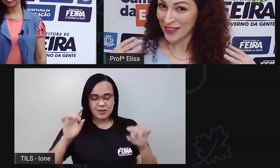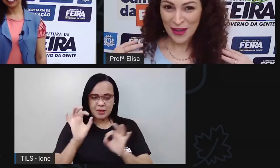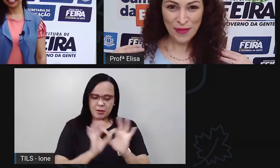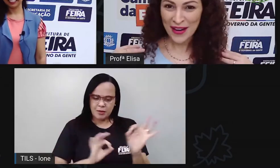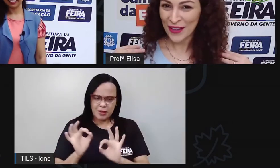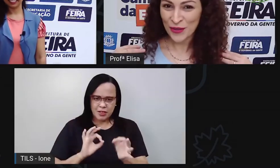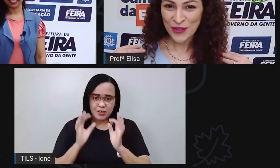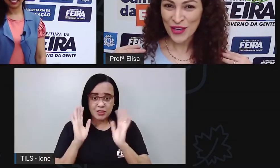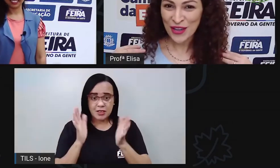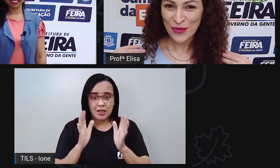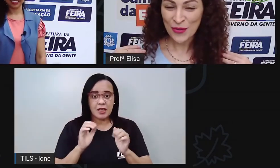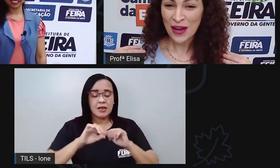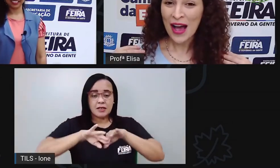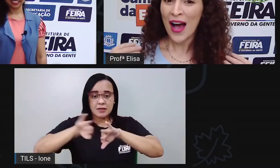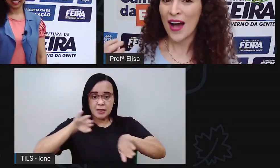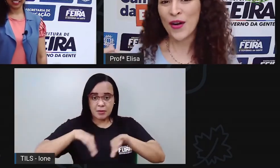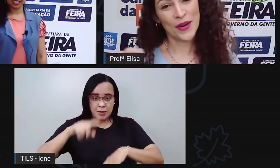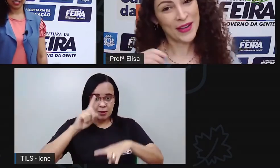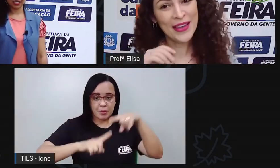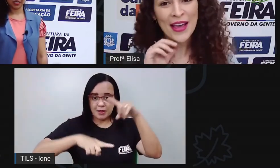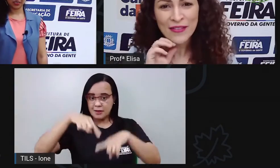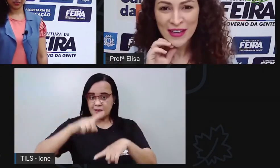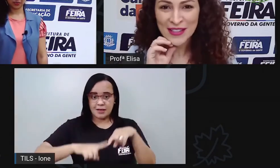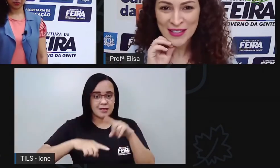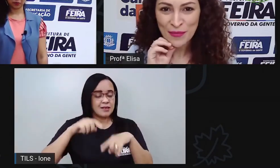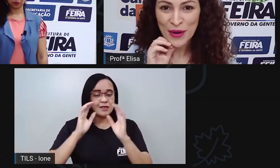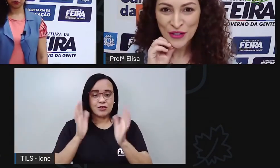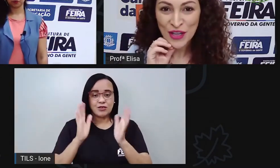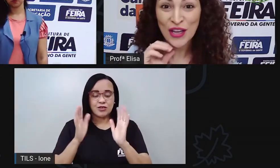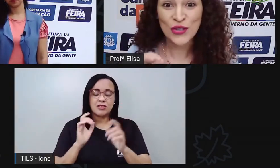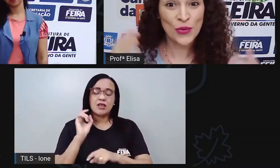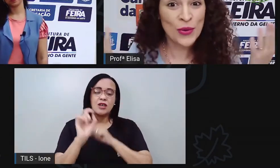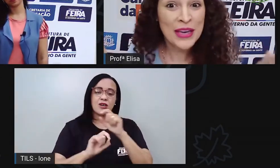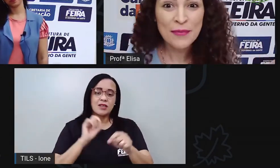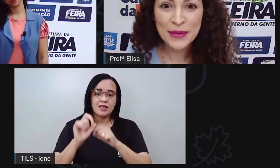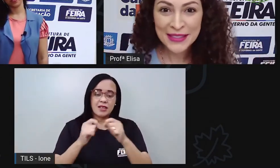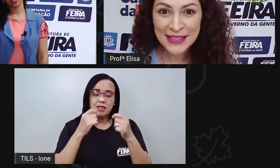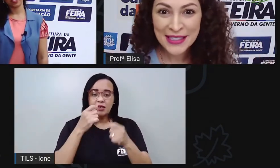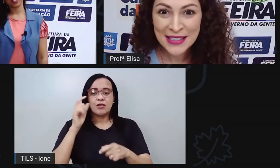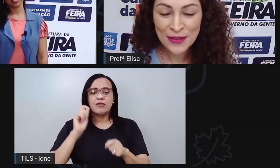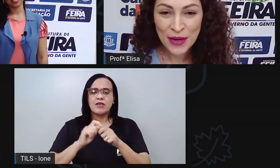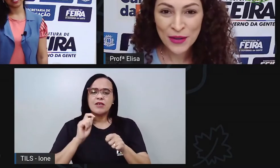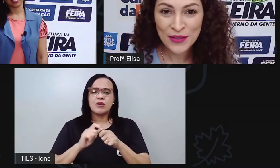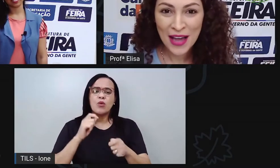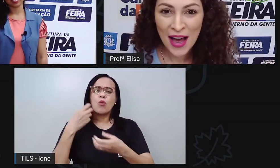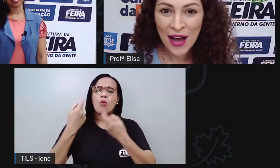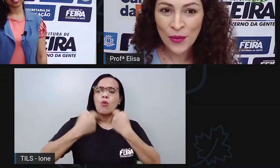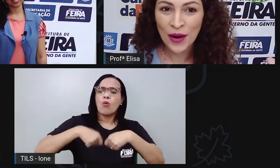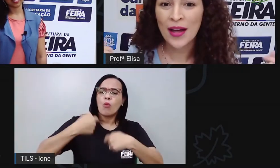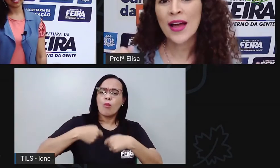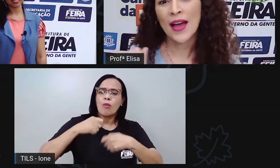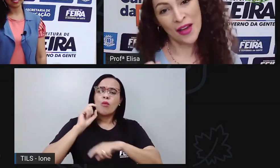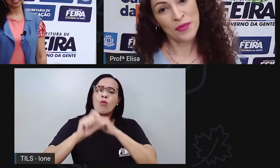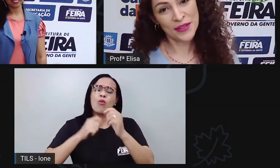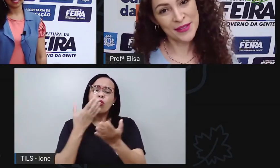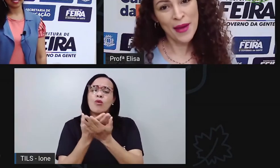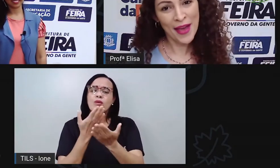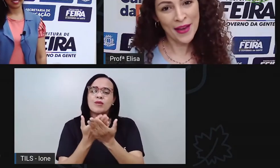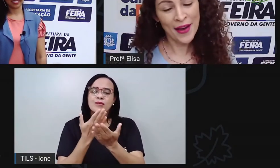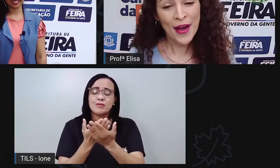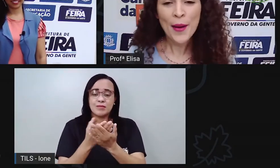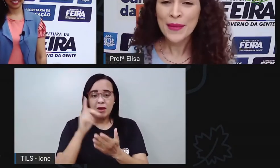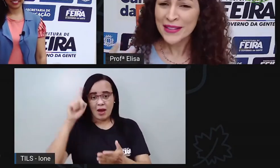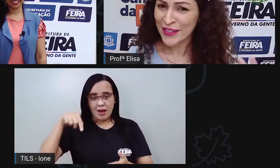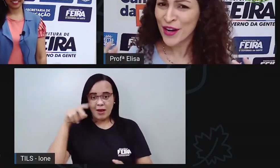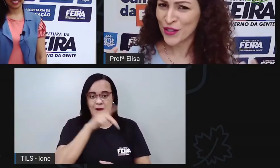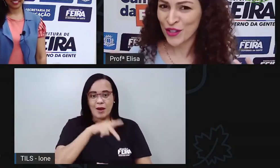já separei tudinho. Agora, quem vai dizer para a gente o que precisa para nossa aula é a